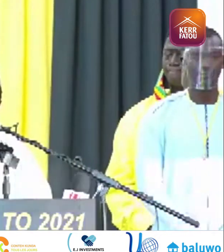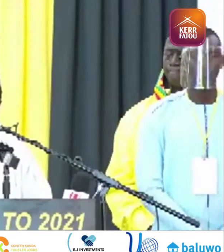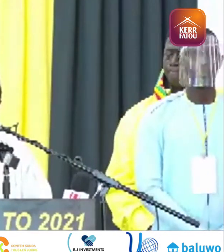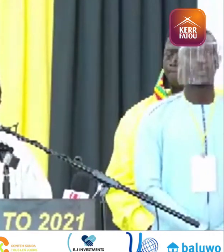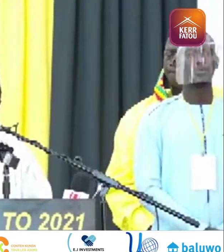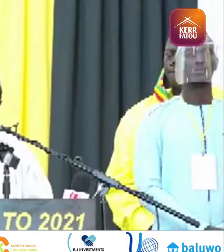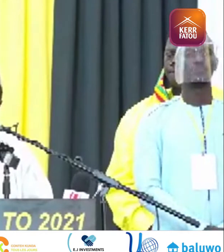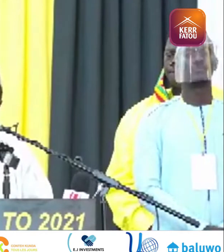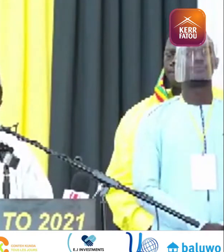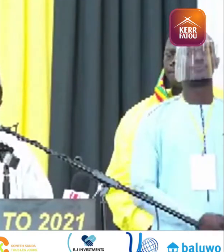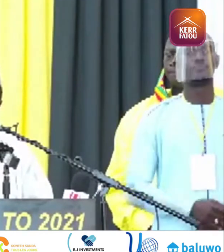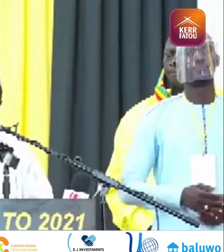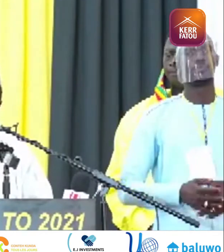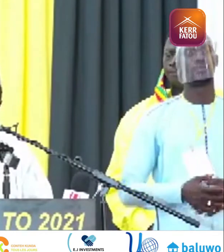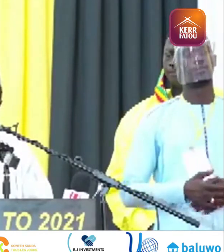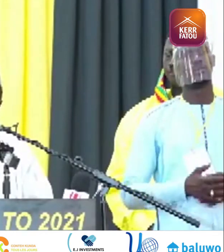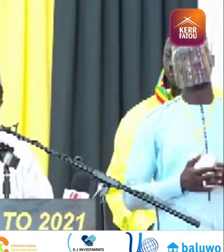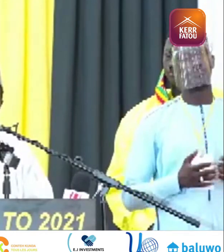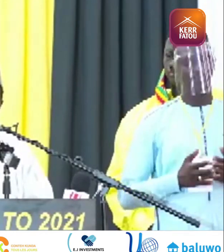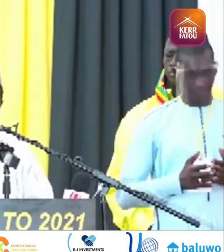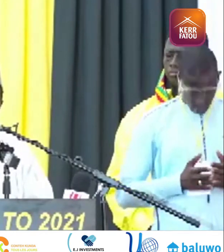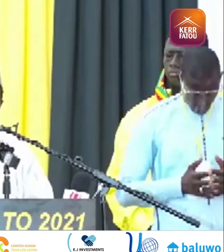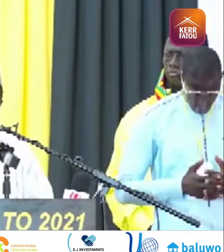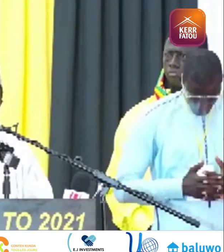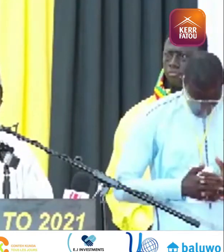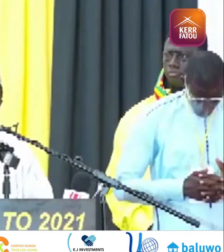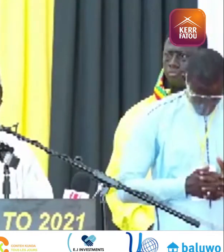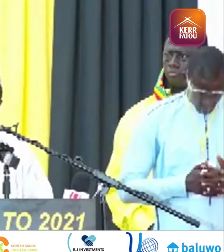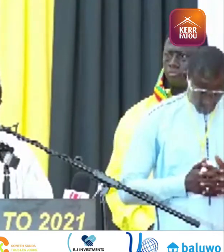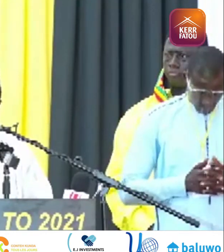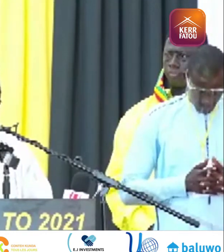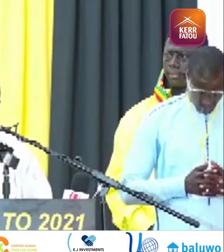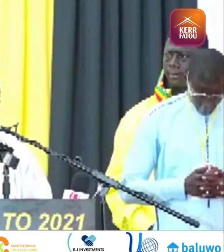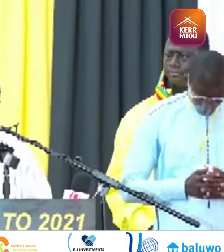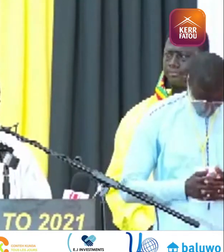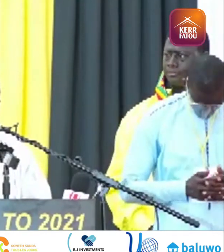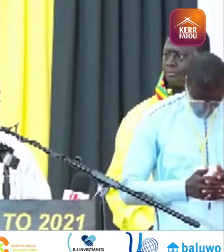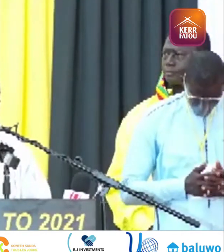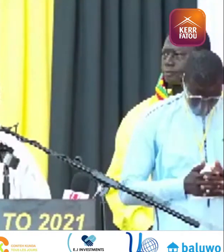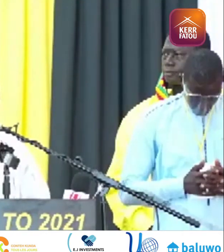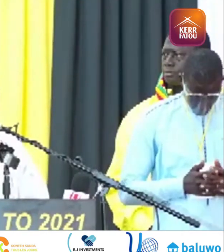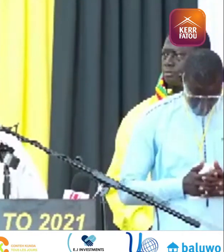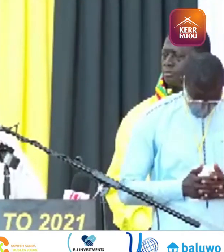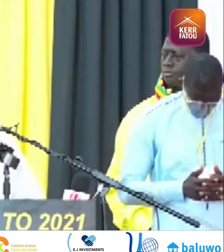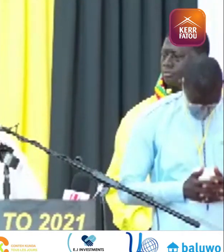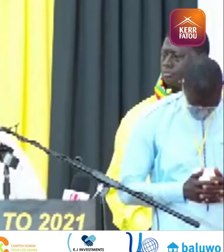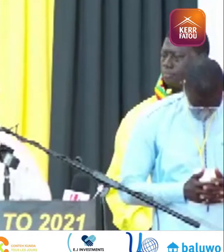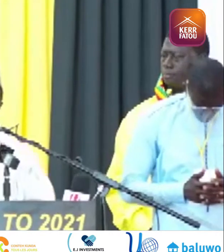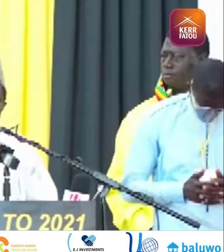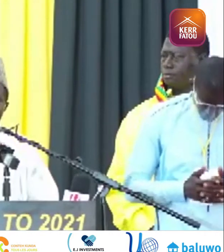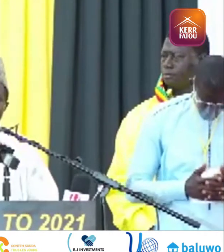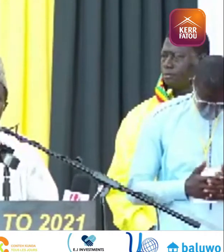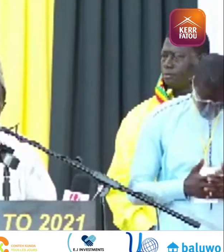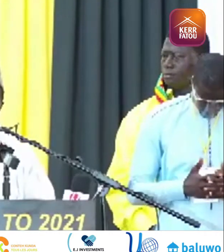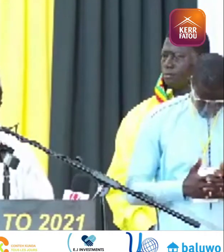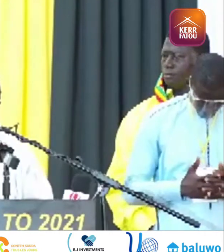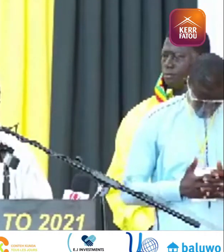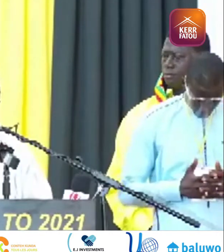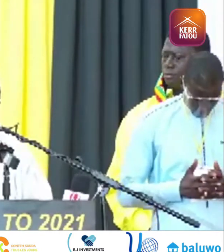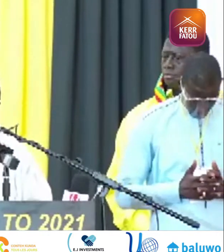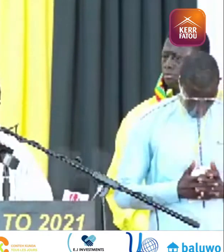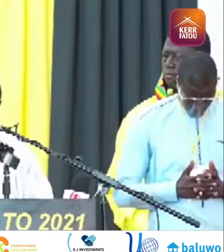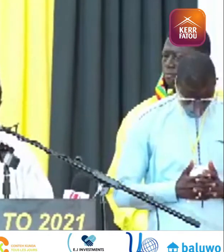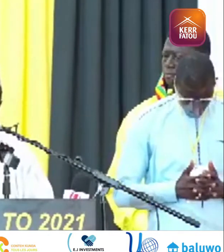الرحيم مالك يوم الدين إياك نعبد وإياك نستعين اهدنا الصراط المستقيم